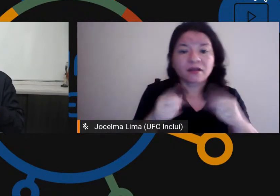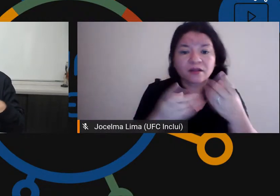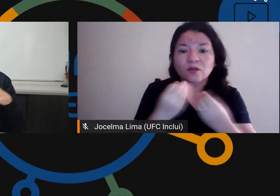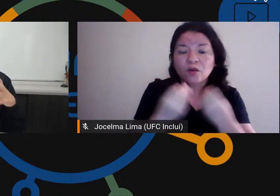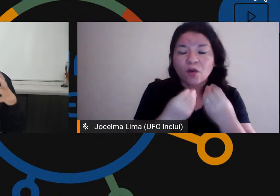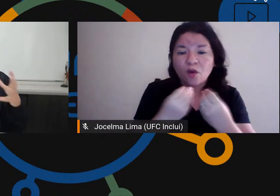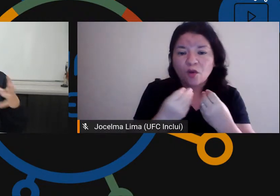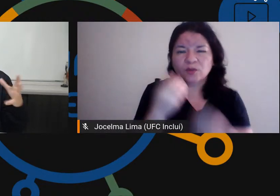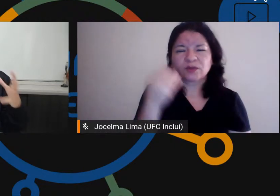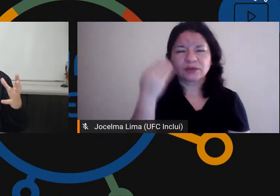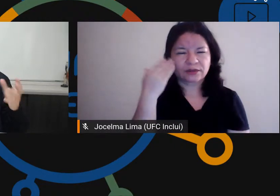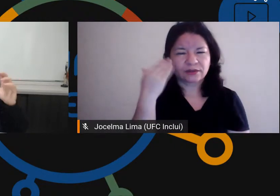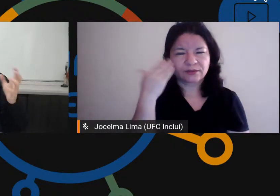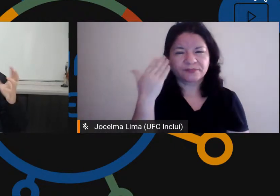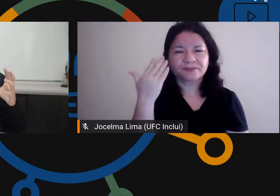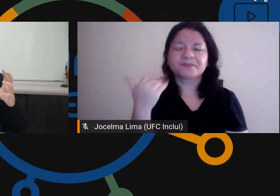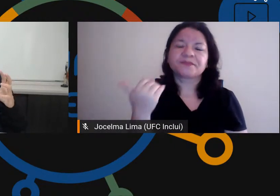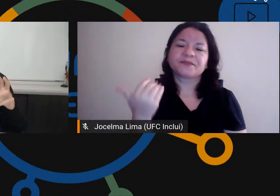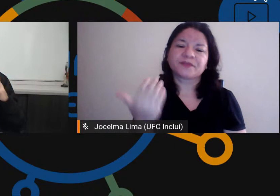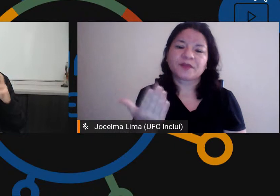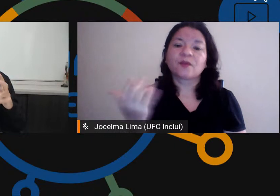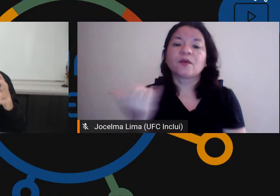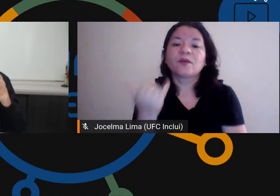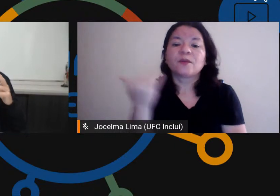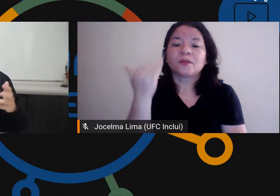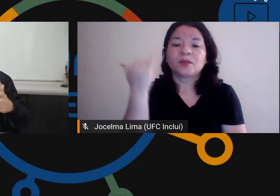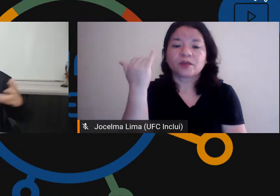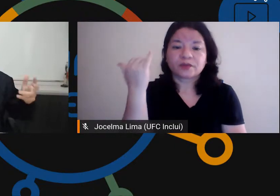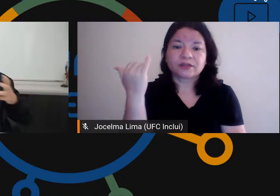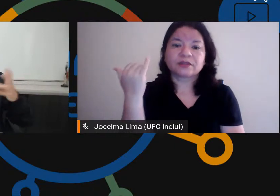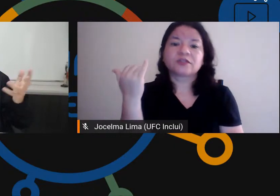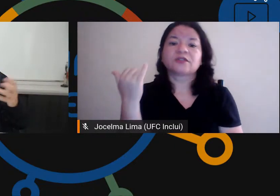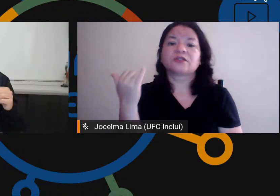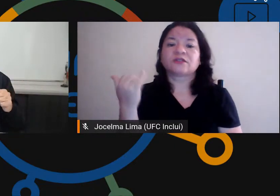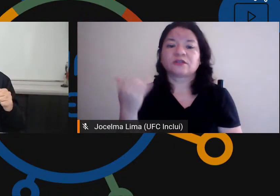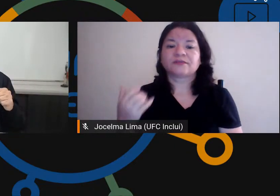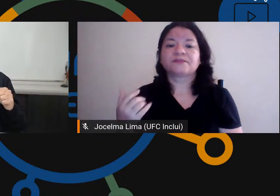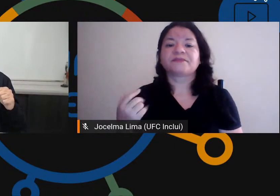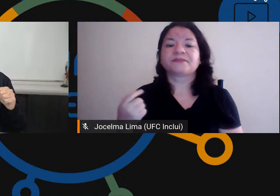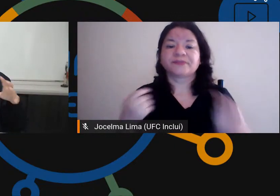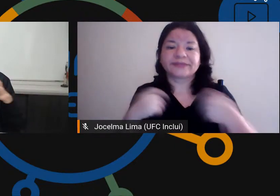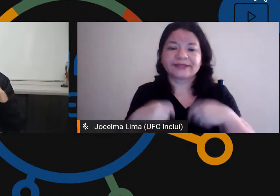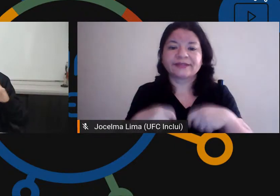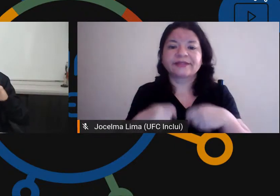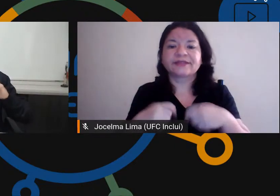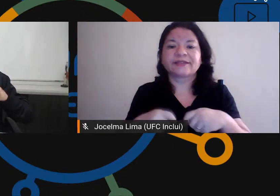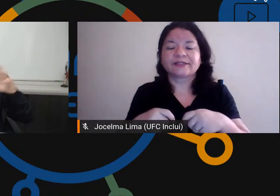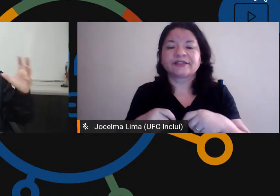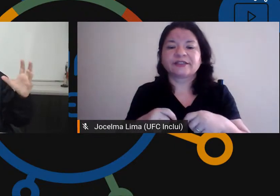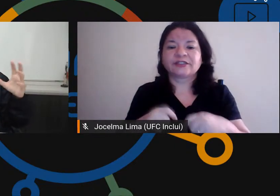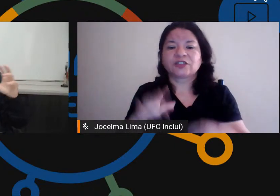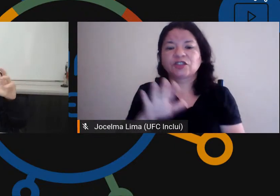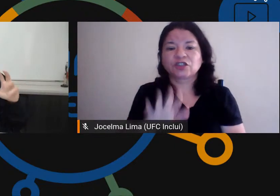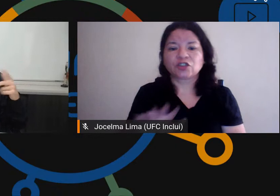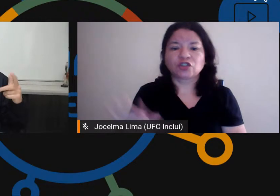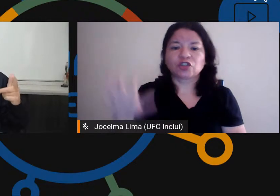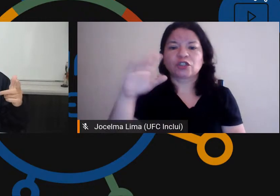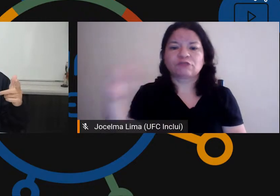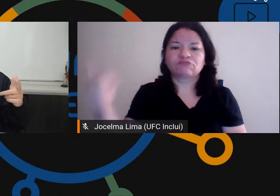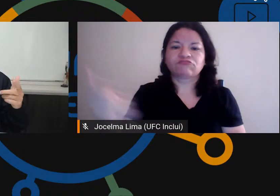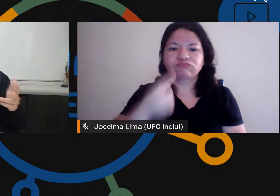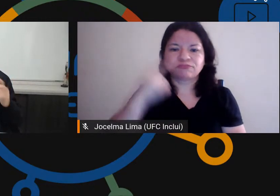Entende? Então, veja, se é importante que as ideias sejam, né, universalizadas, ou pelo menos